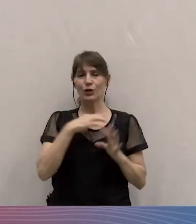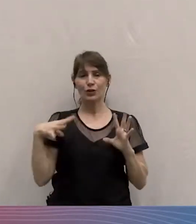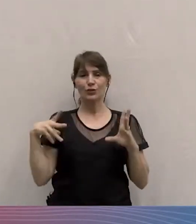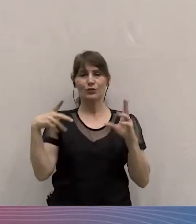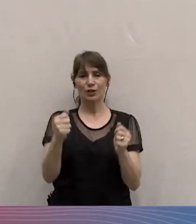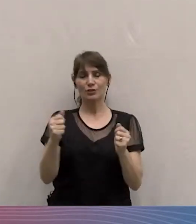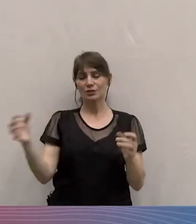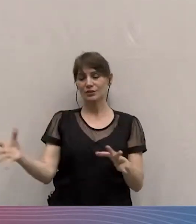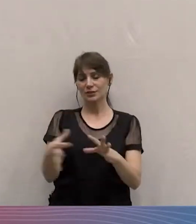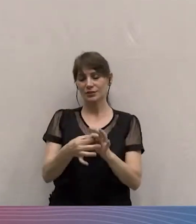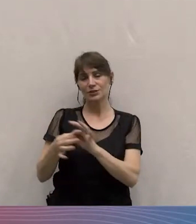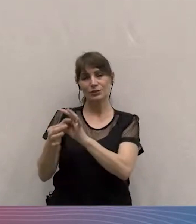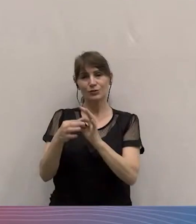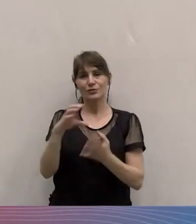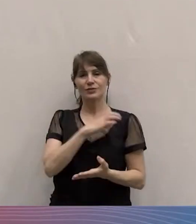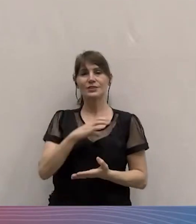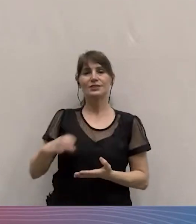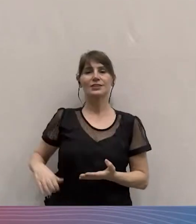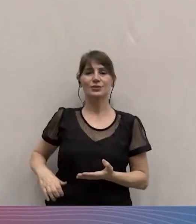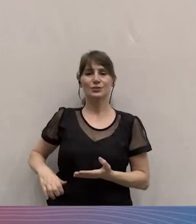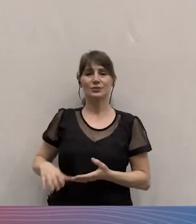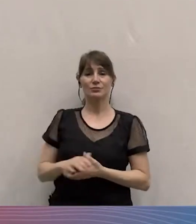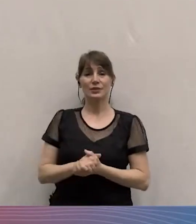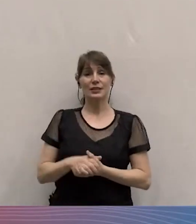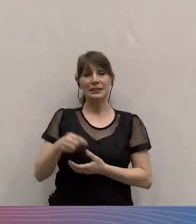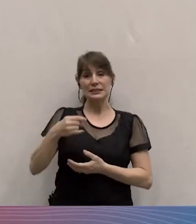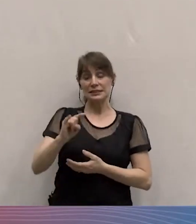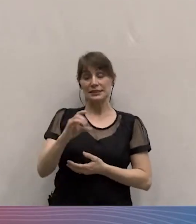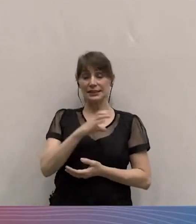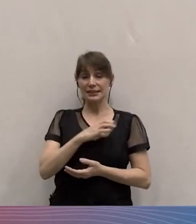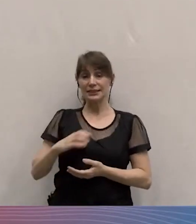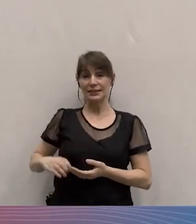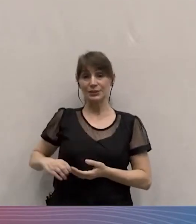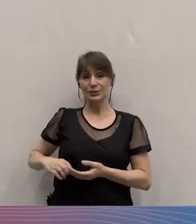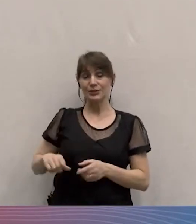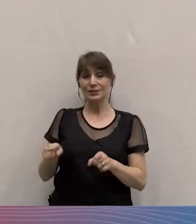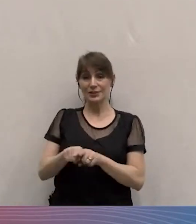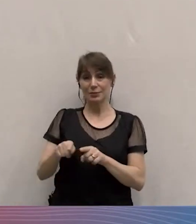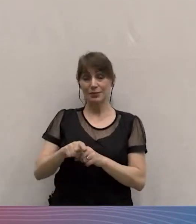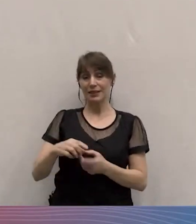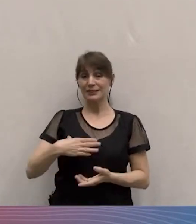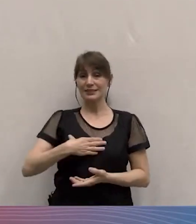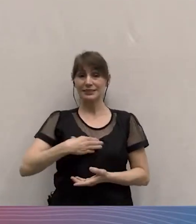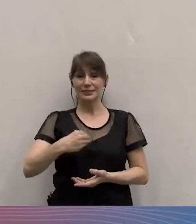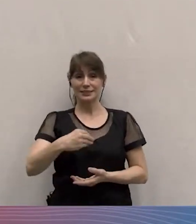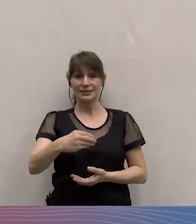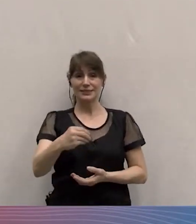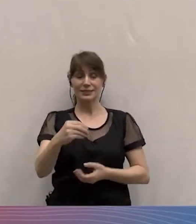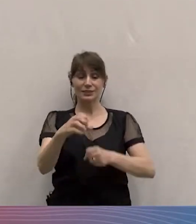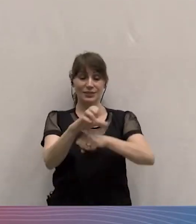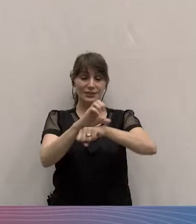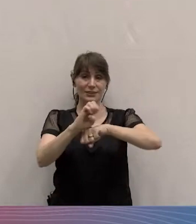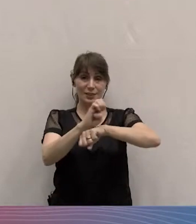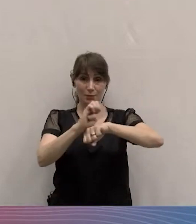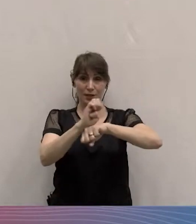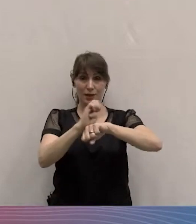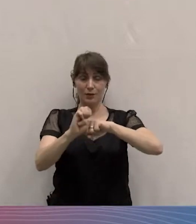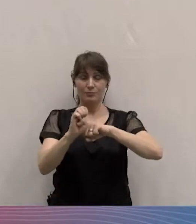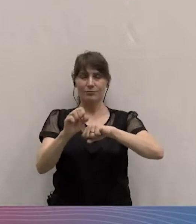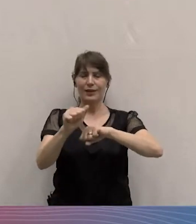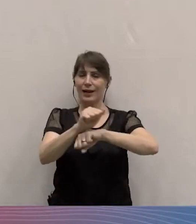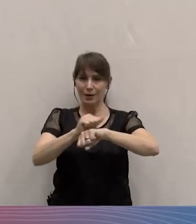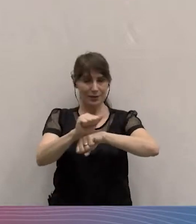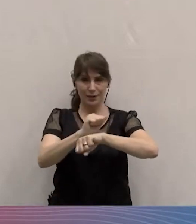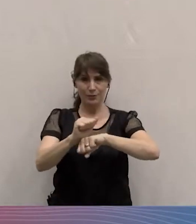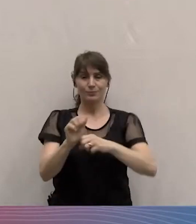sois um em Cristo Jesus, e se sois de Cristo, também sois descendentes de Abraão e herdeiros segundo a